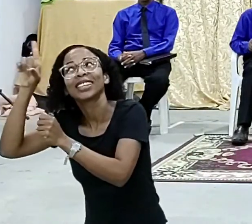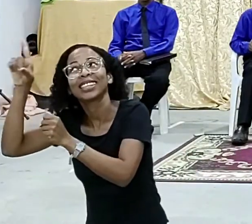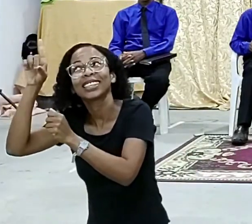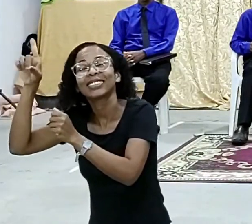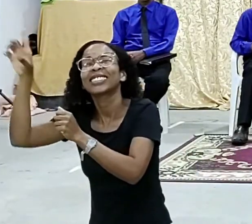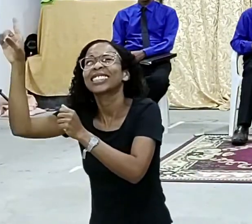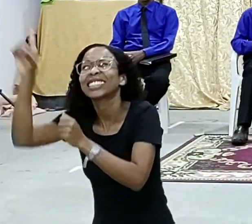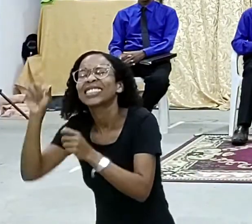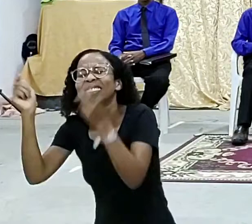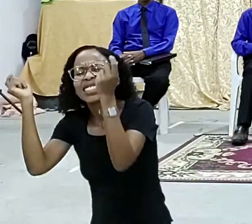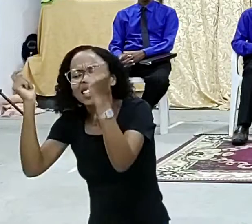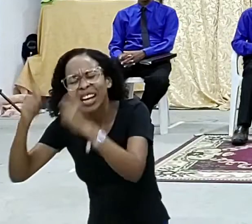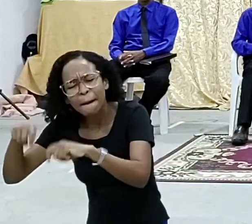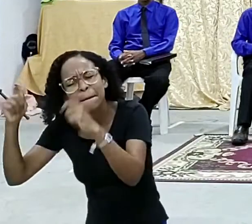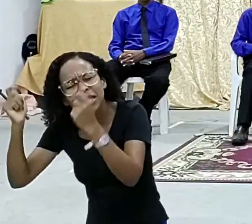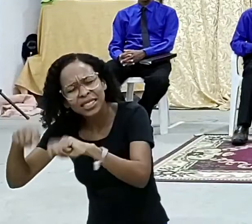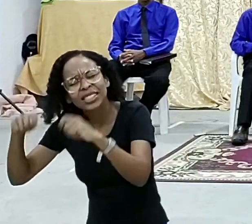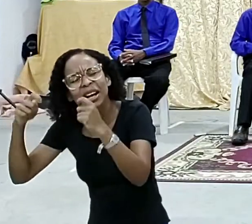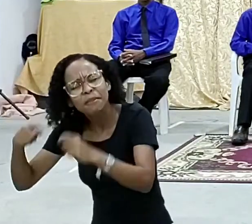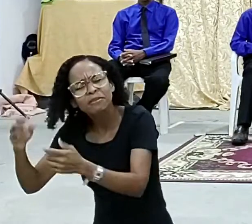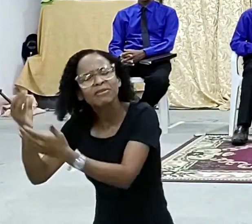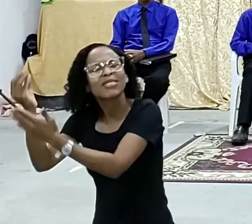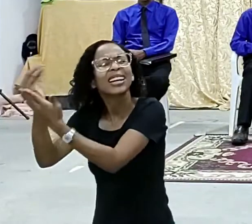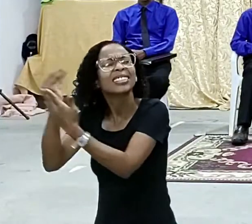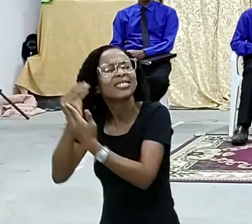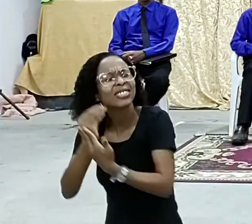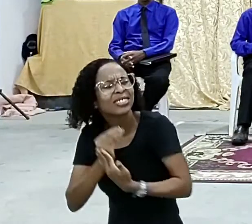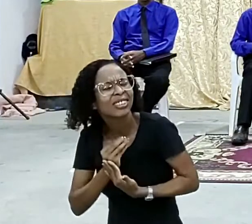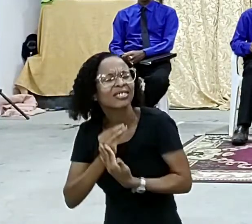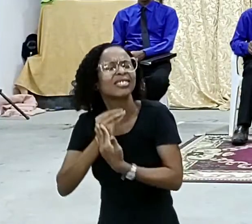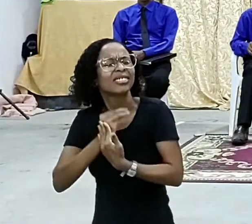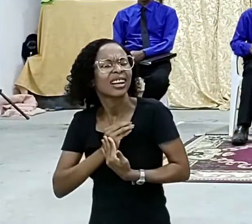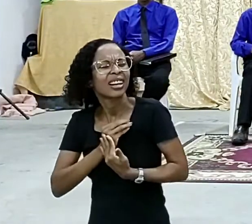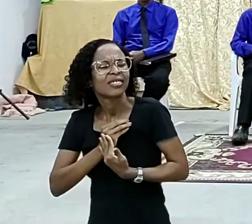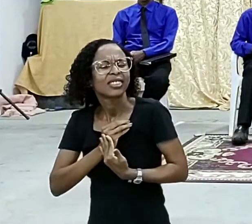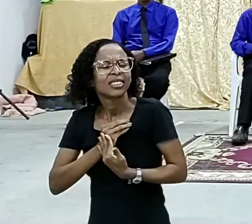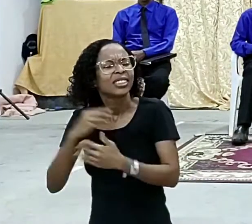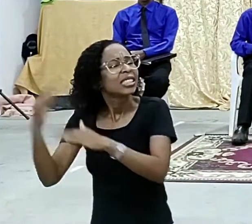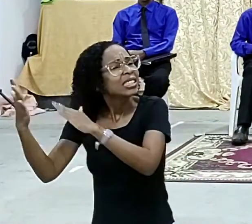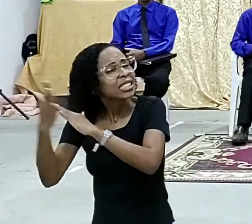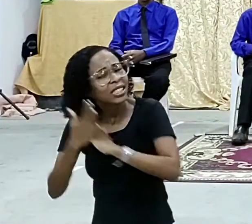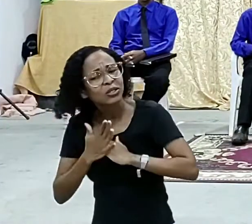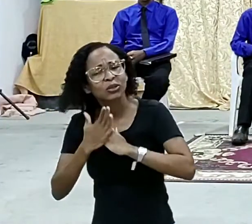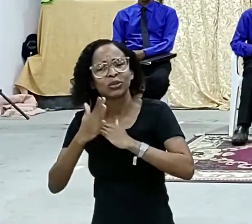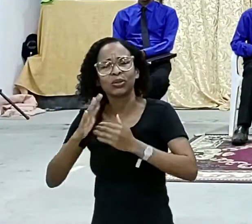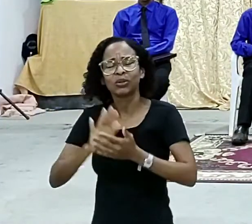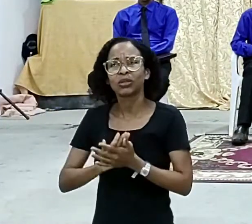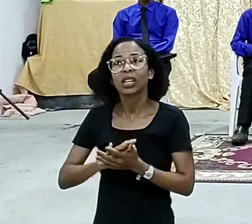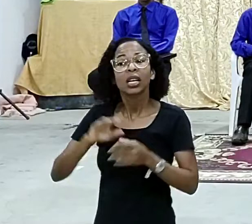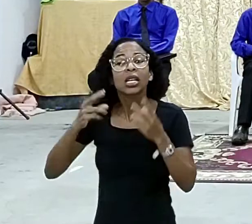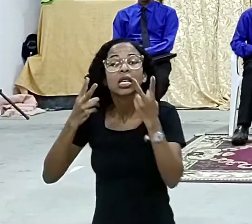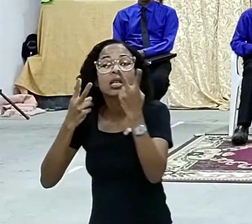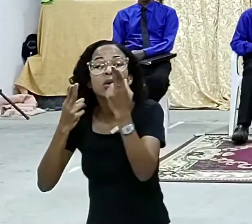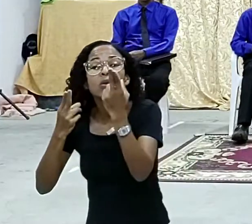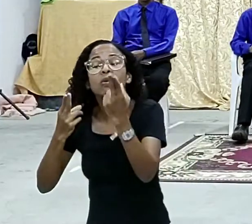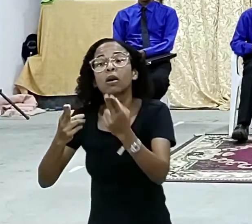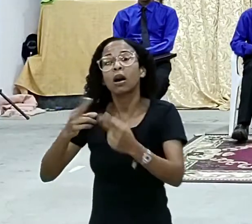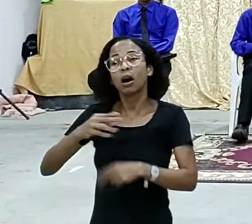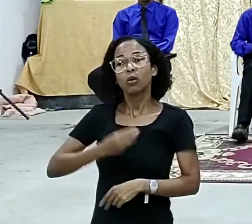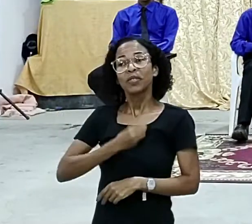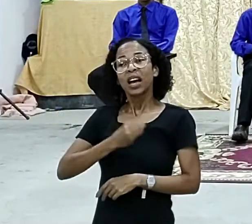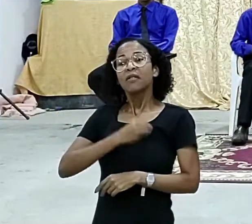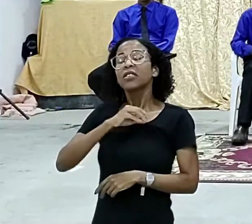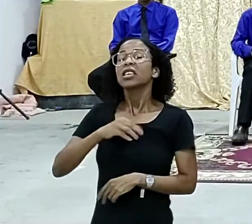restituir, assim como restituiu na vida de Jó. Primeiro ele vem a prova. Deus